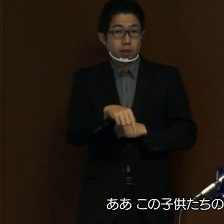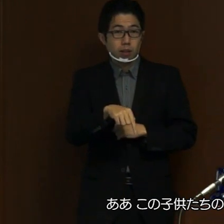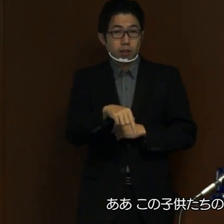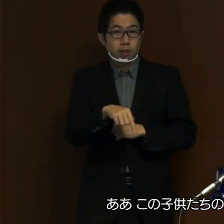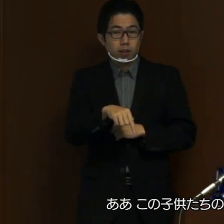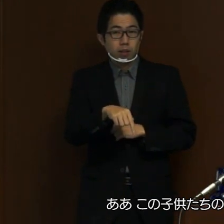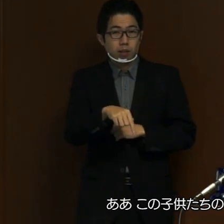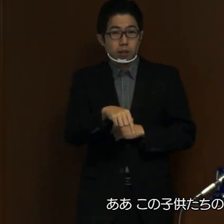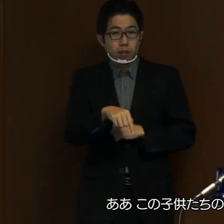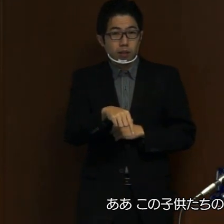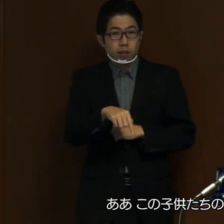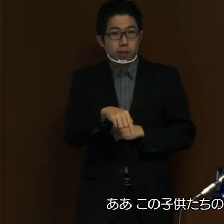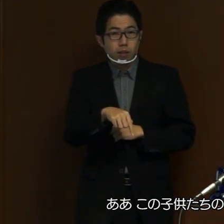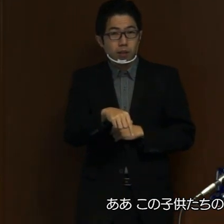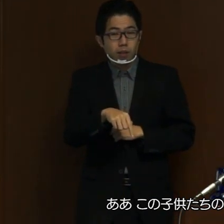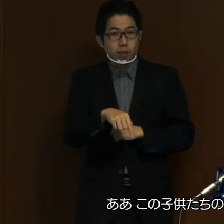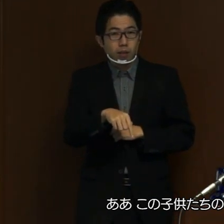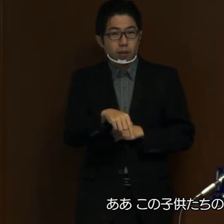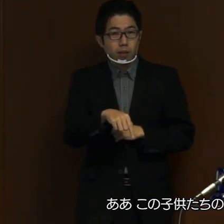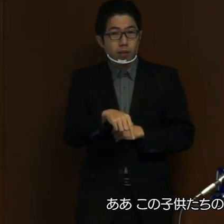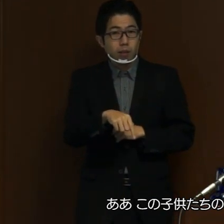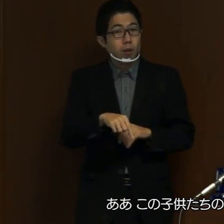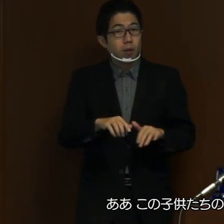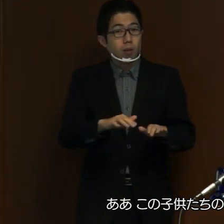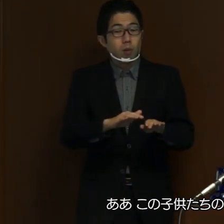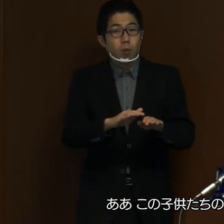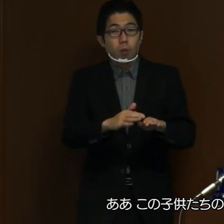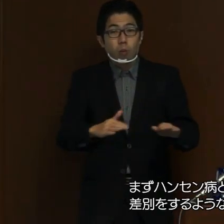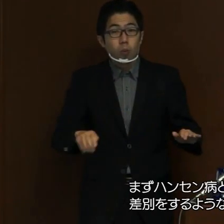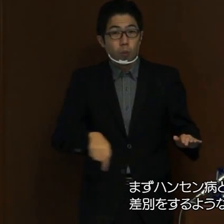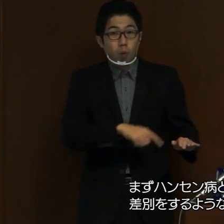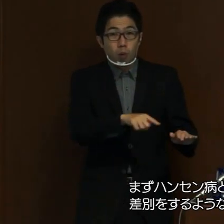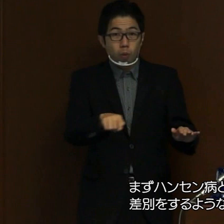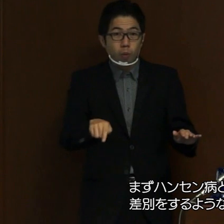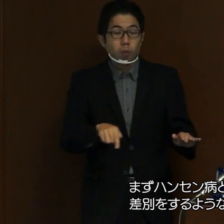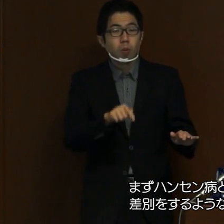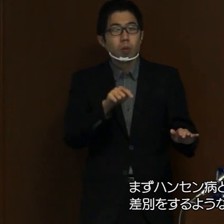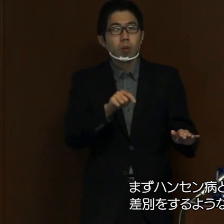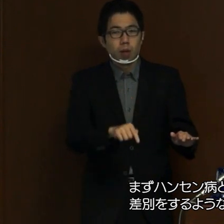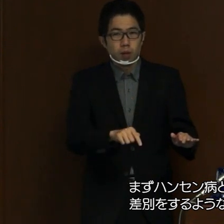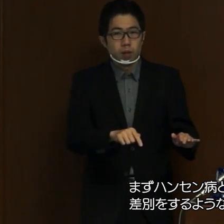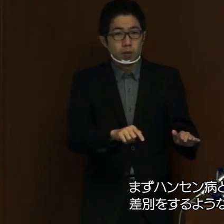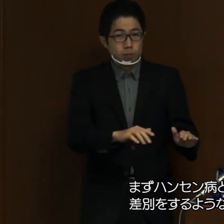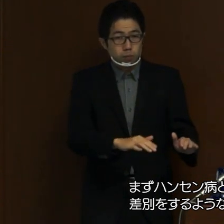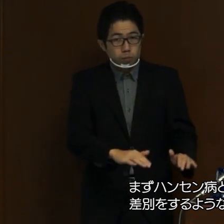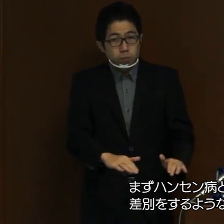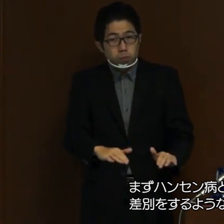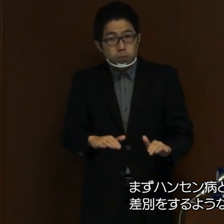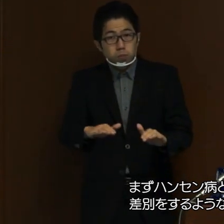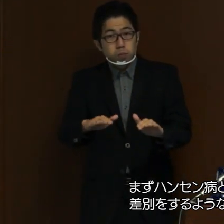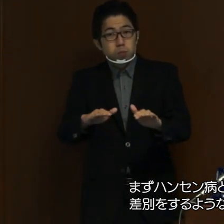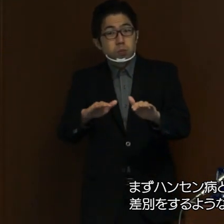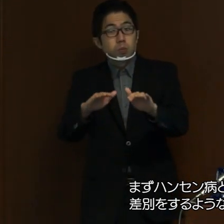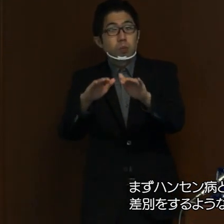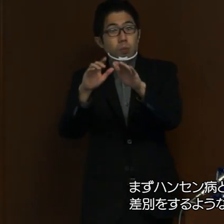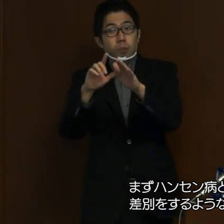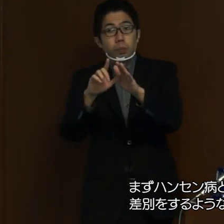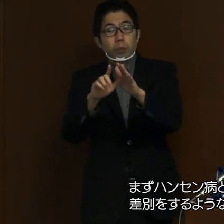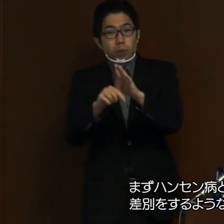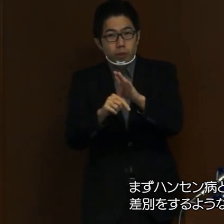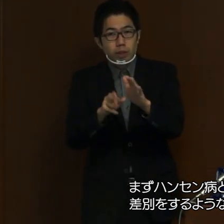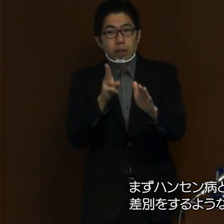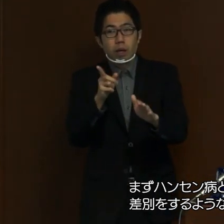この子どもたちの世代になった時にそういうまずハンセン病とかいったようなこう差